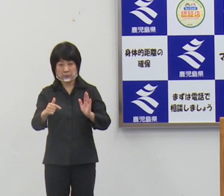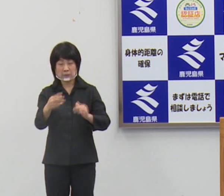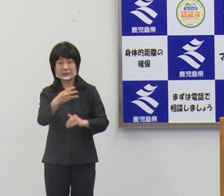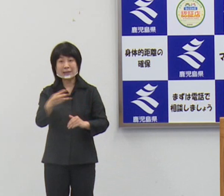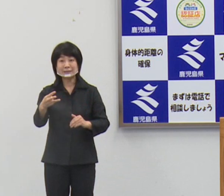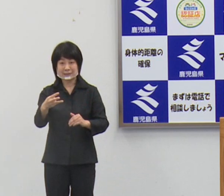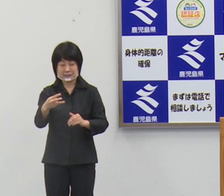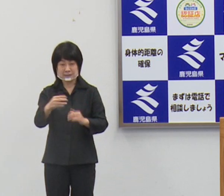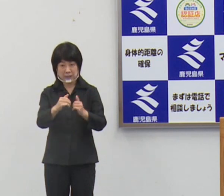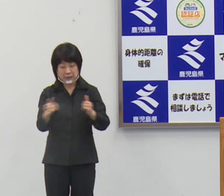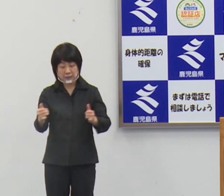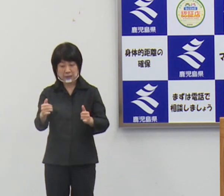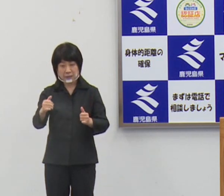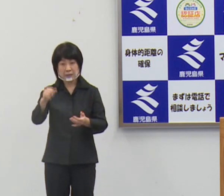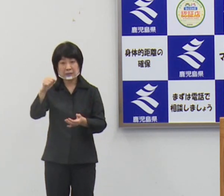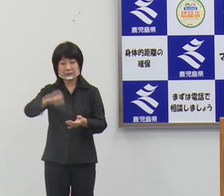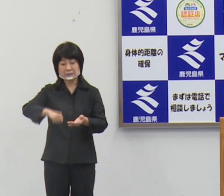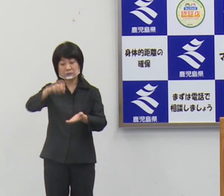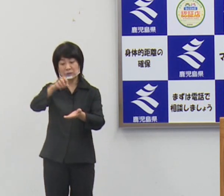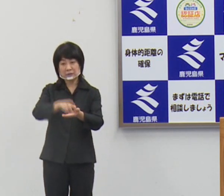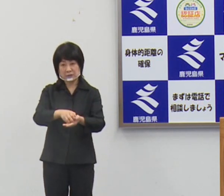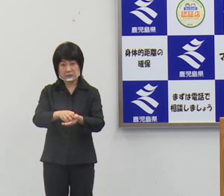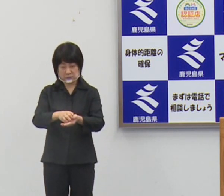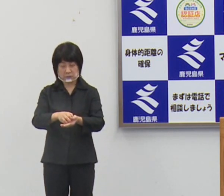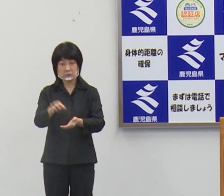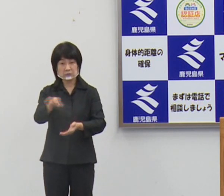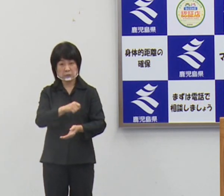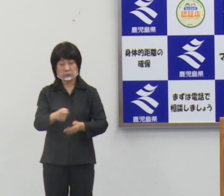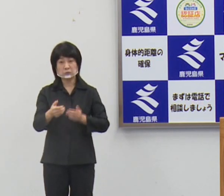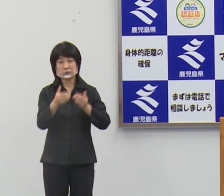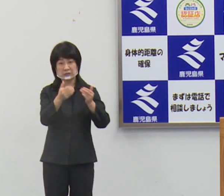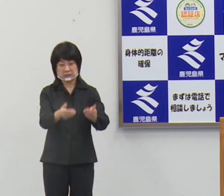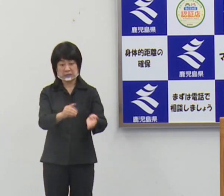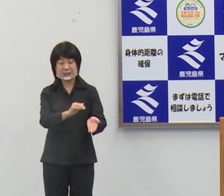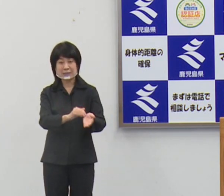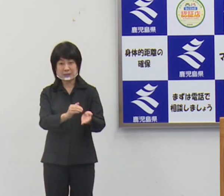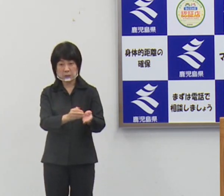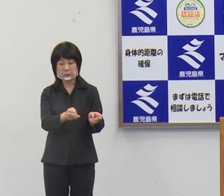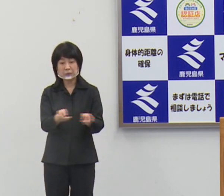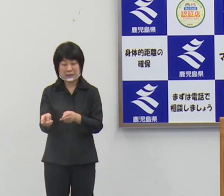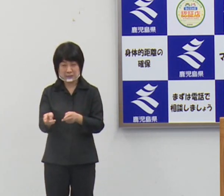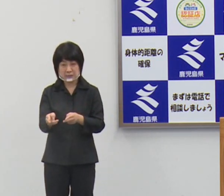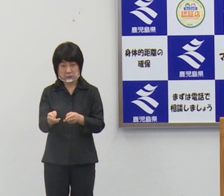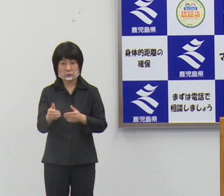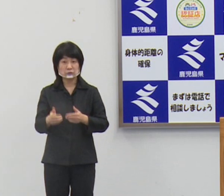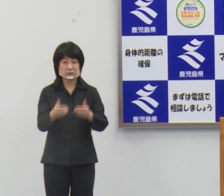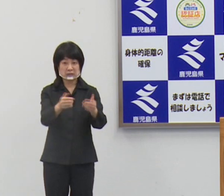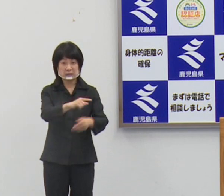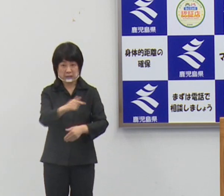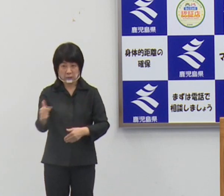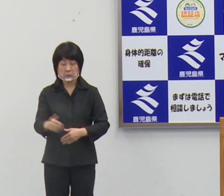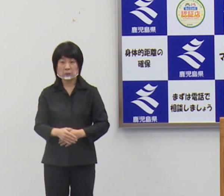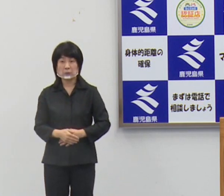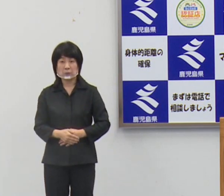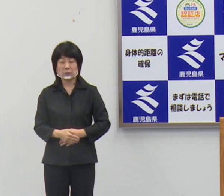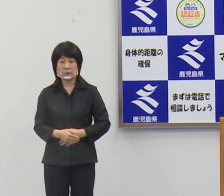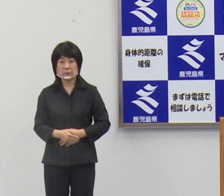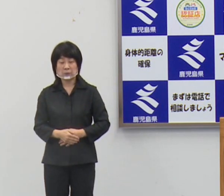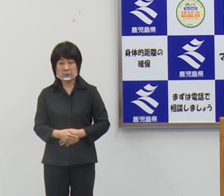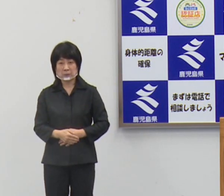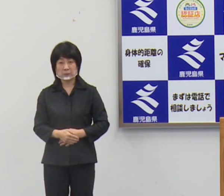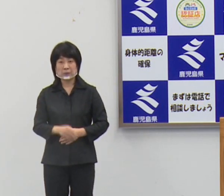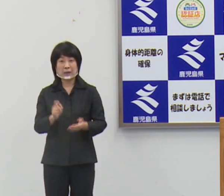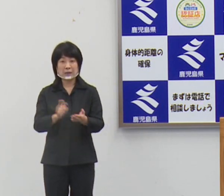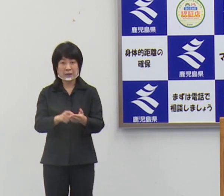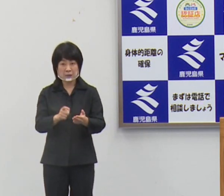者認証制度の推進そして医療提供体制及び検査体制の確保等により一日も早